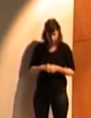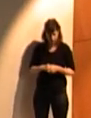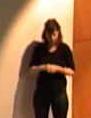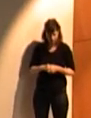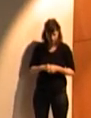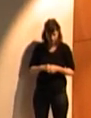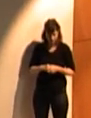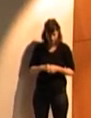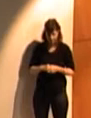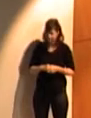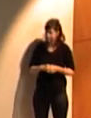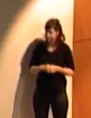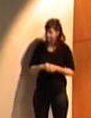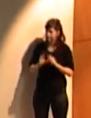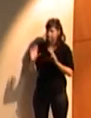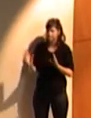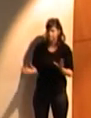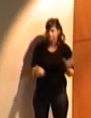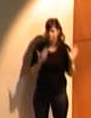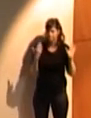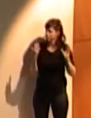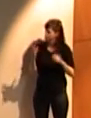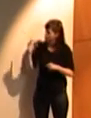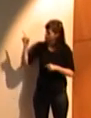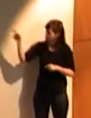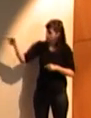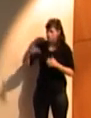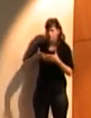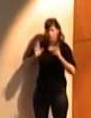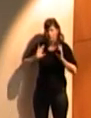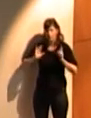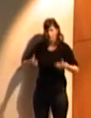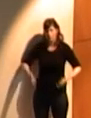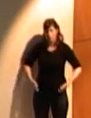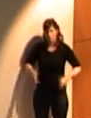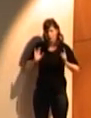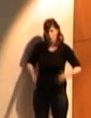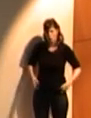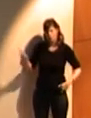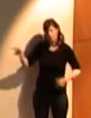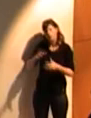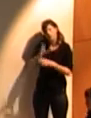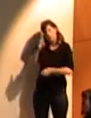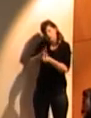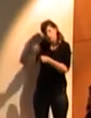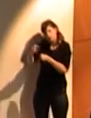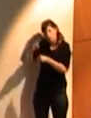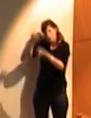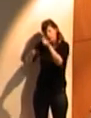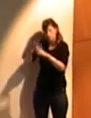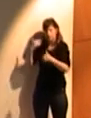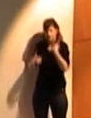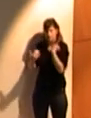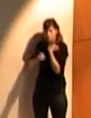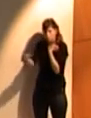Alors, là, on est sur une école qui est réservée pour des personnes polyhandicapées, mais qui ont tous